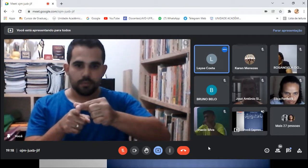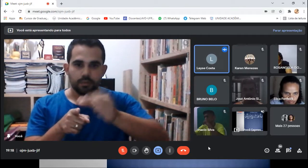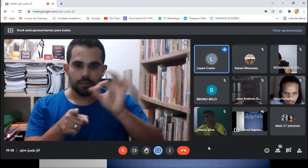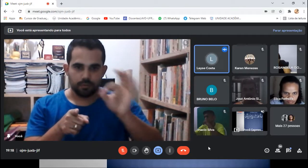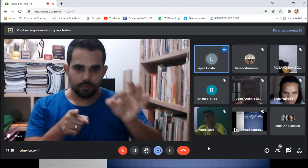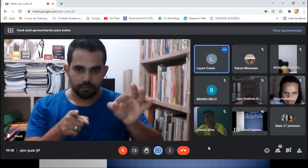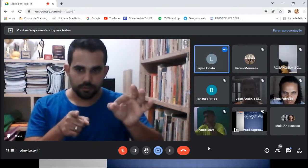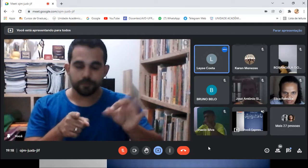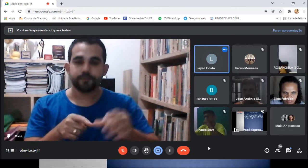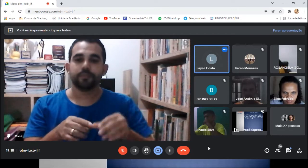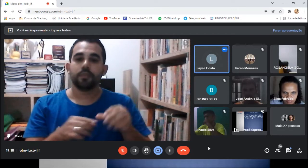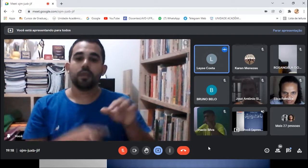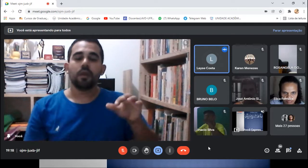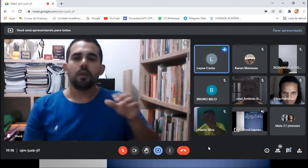Ok? Certo?